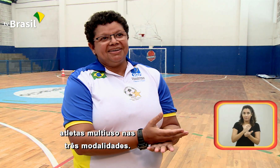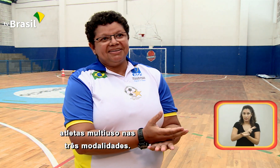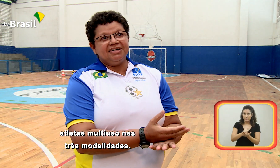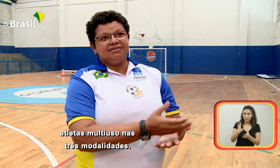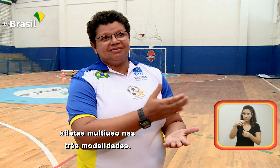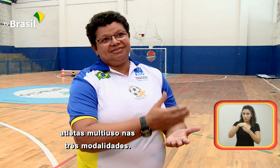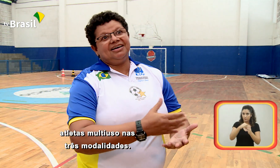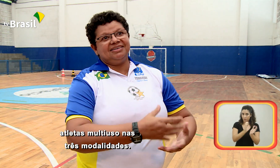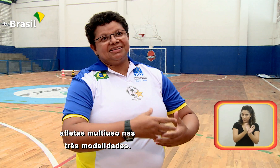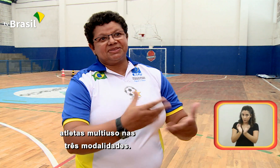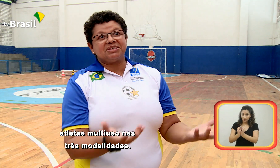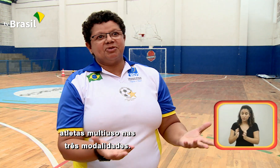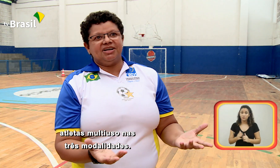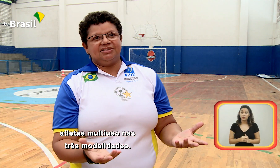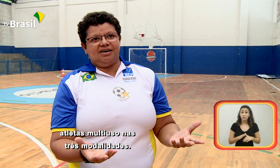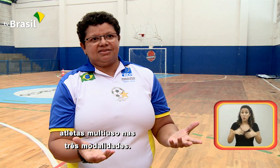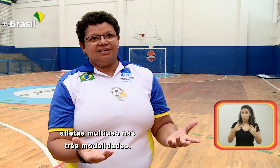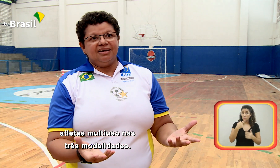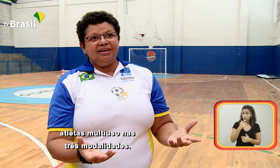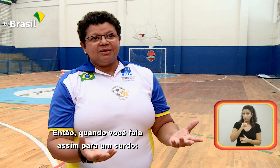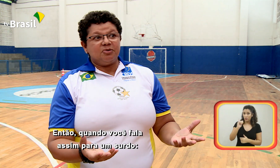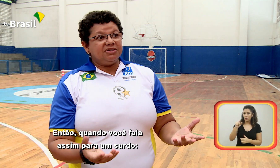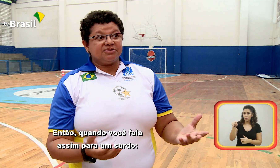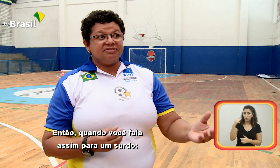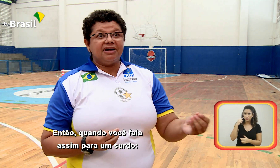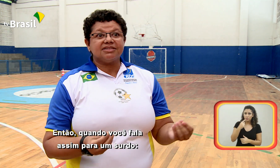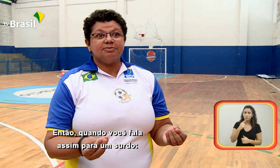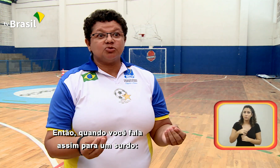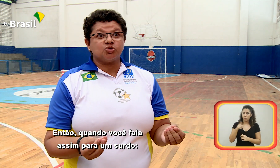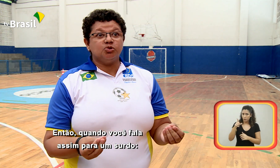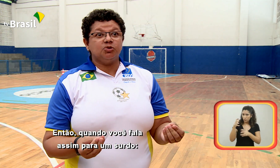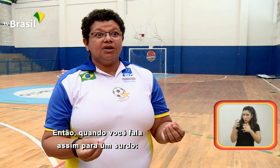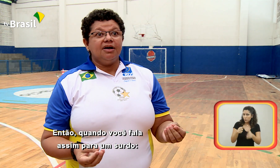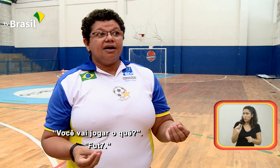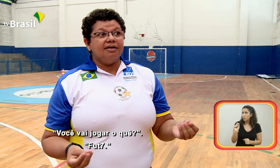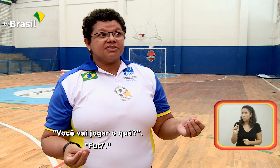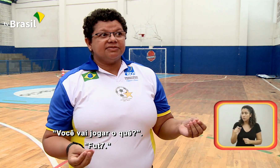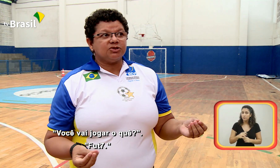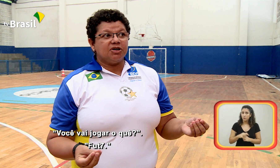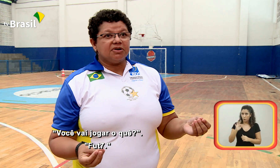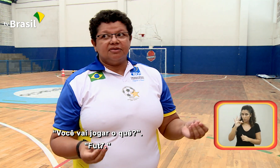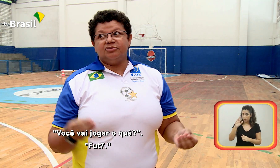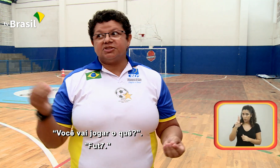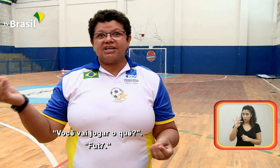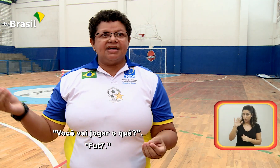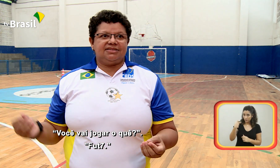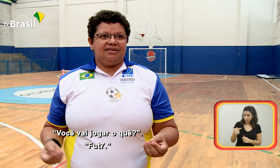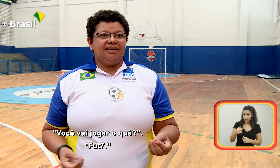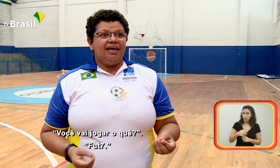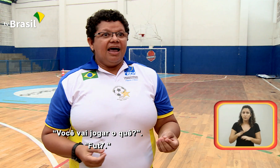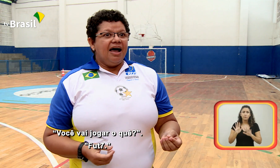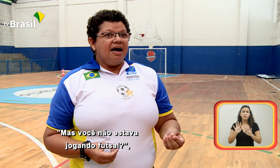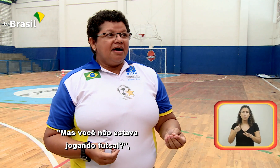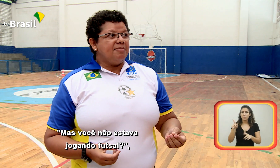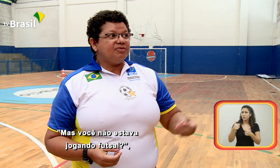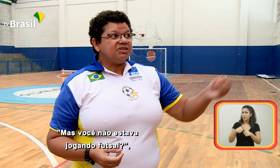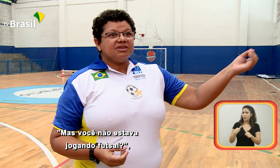né, nas 3 modalidades. Então, quando você fala assim para um surdo, você vai jogar o quê? Futsal. Mas você não estava